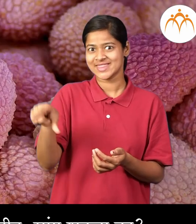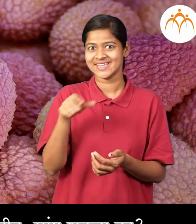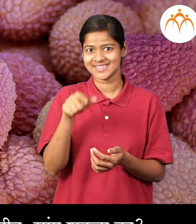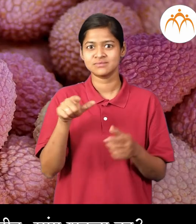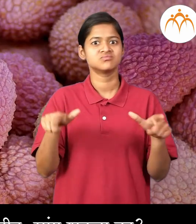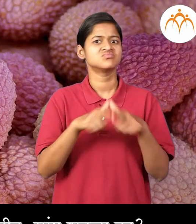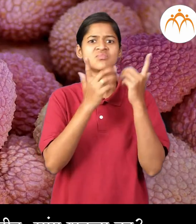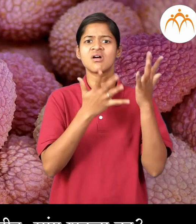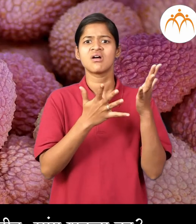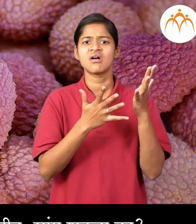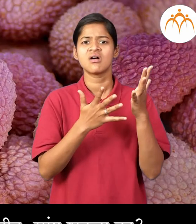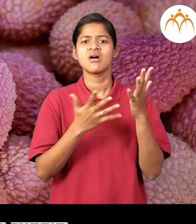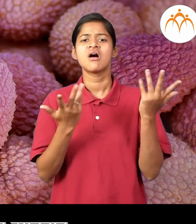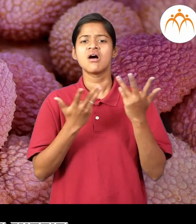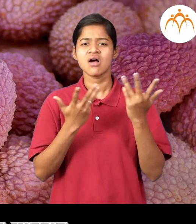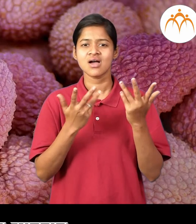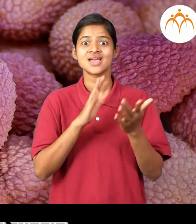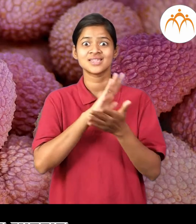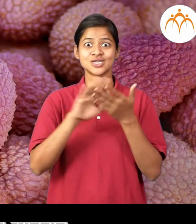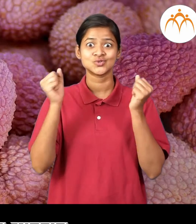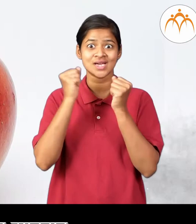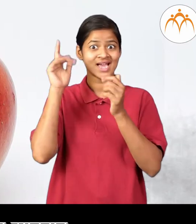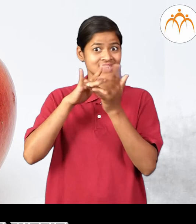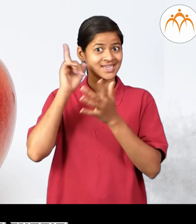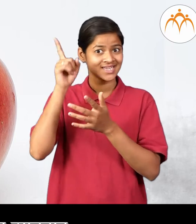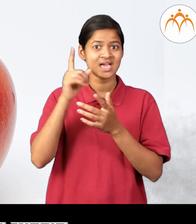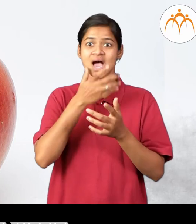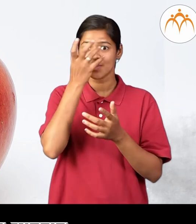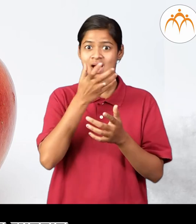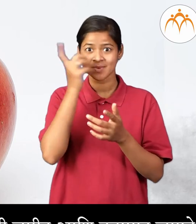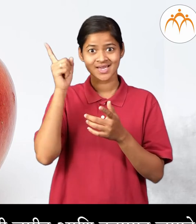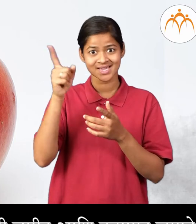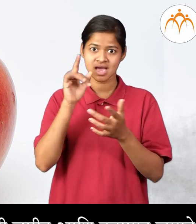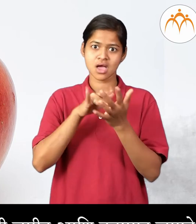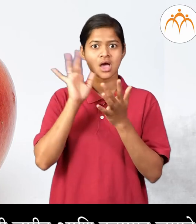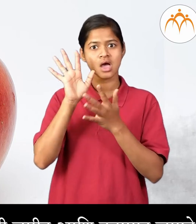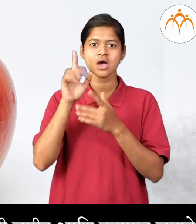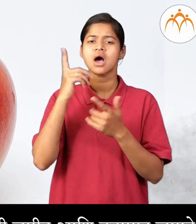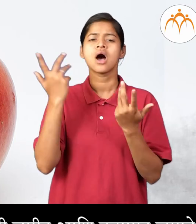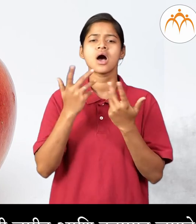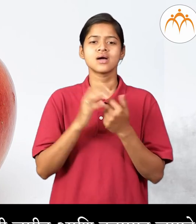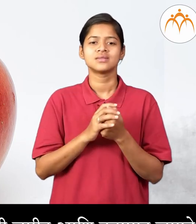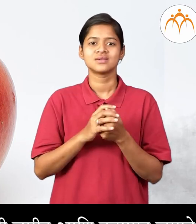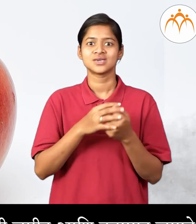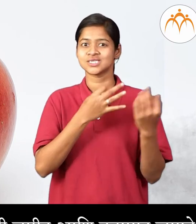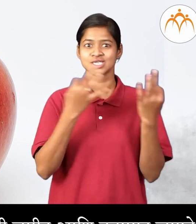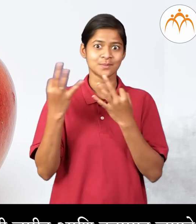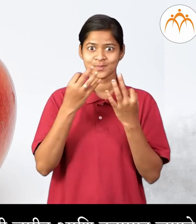का ते सांगुशकता का, सफर्चन्द हिमालयात उगवताथ, कारण विशिष्ट पिकाला,